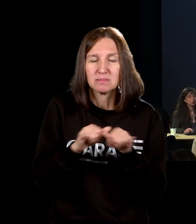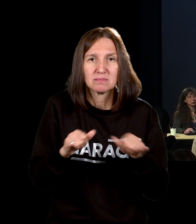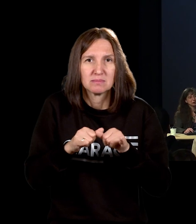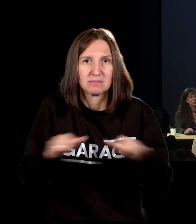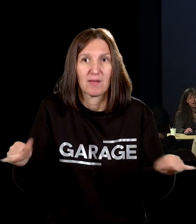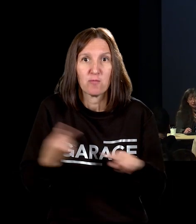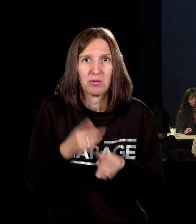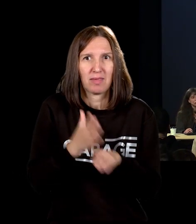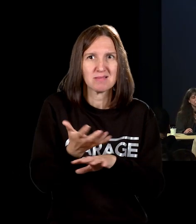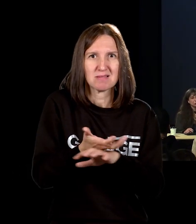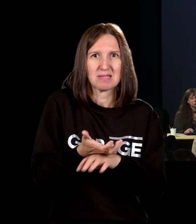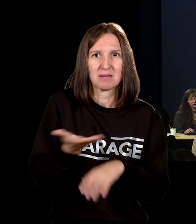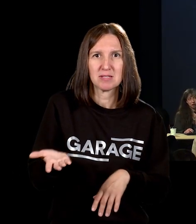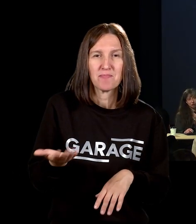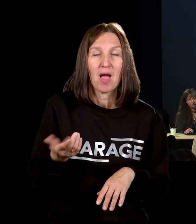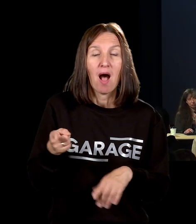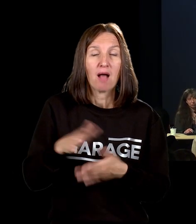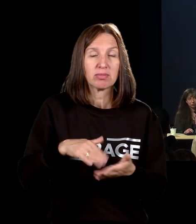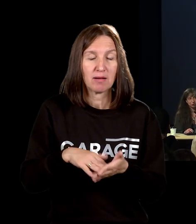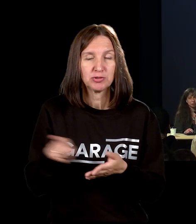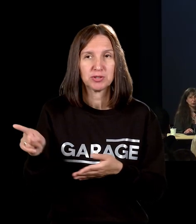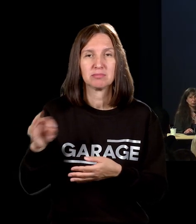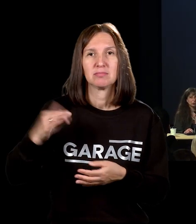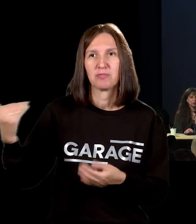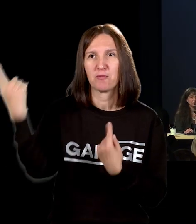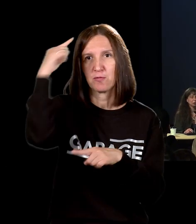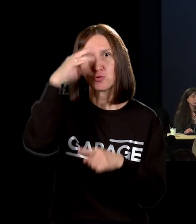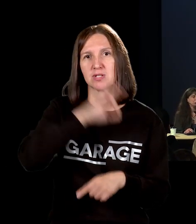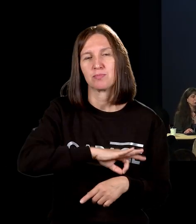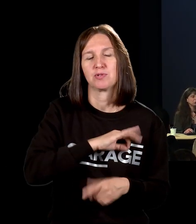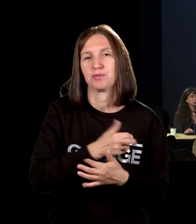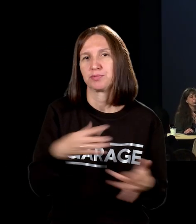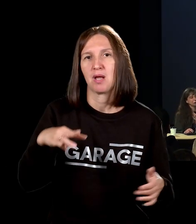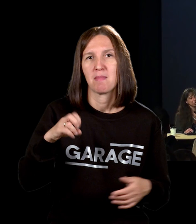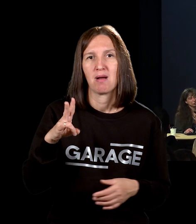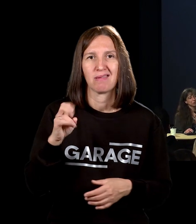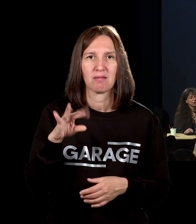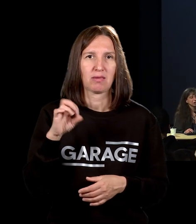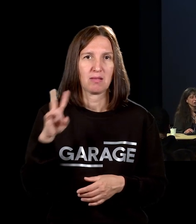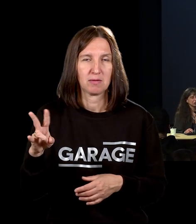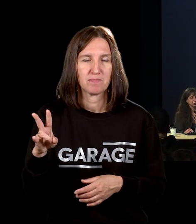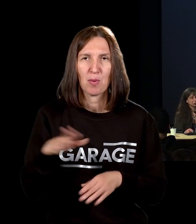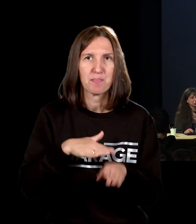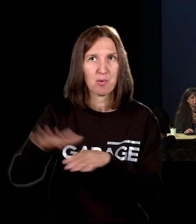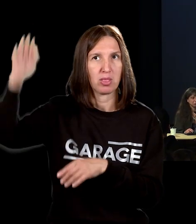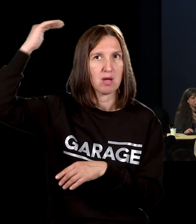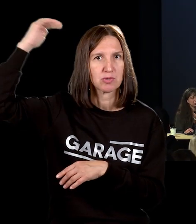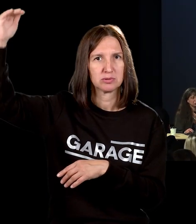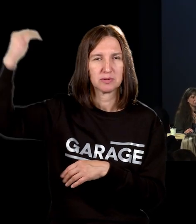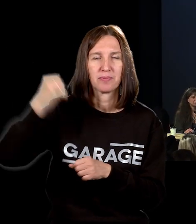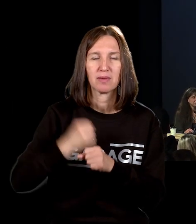состояние обреченности. И начинают работать с манекенами, да, вот первая работа, которую они делают в полный рост, вот такие там достаточно...